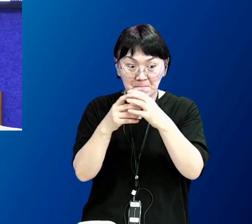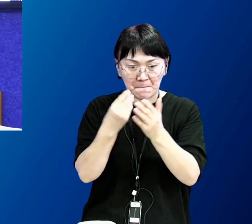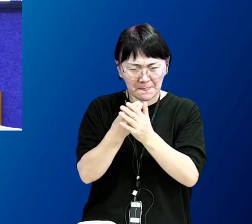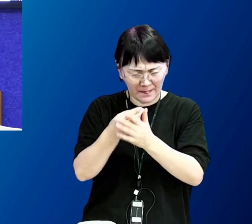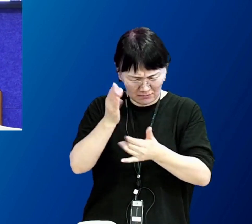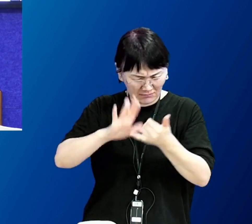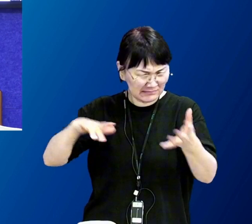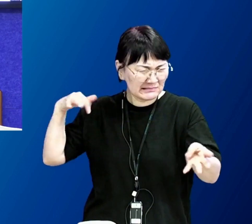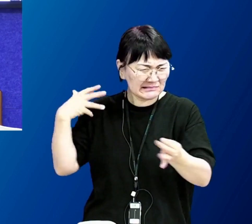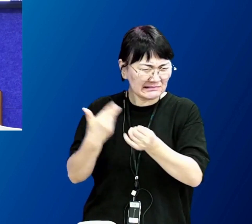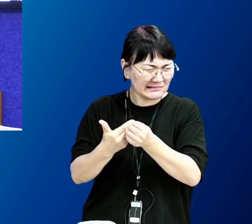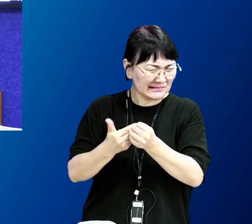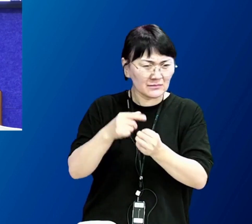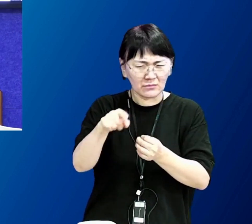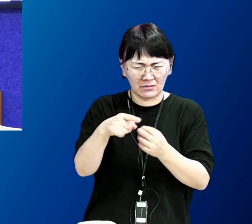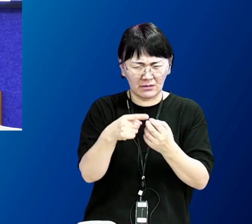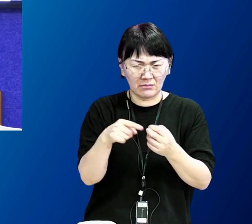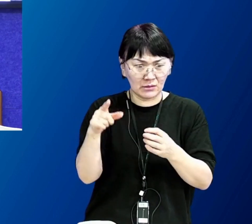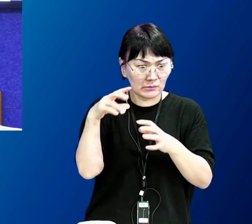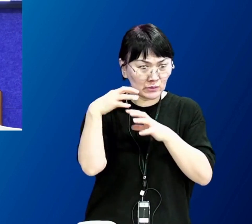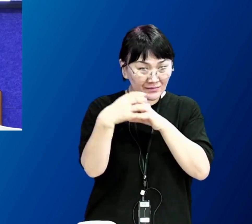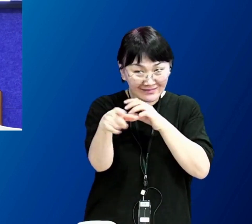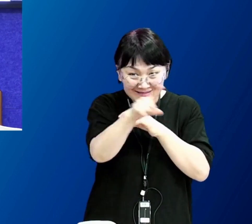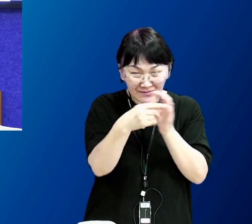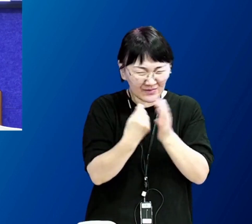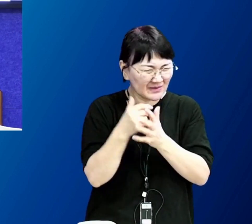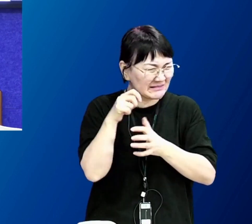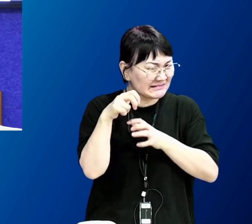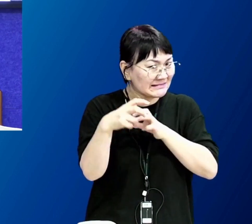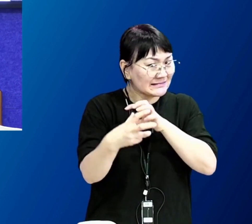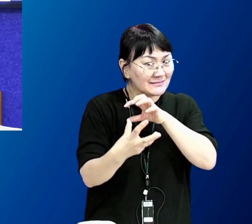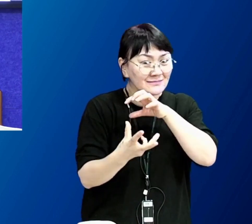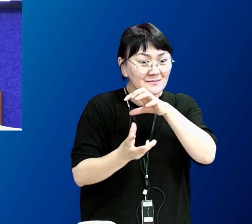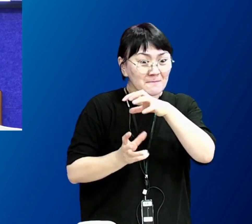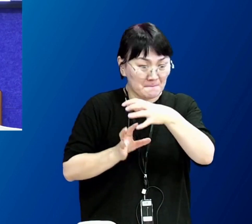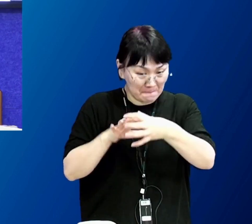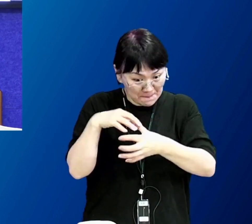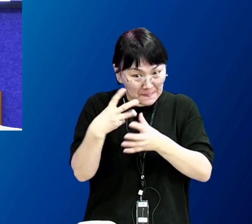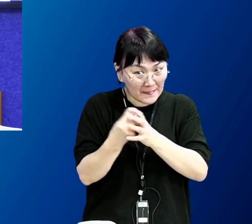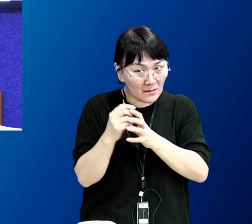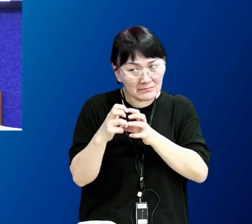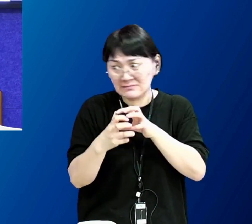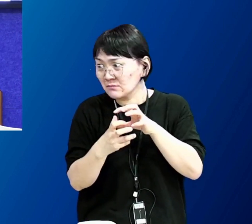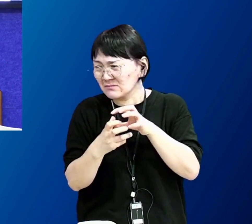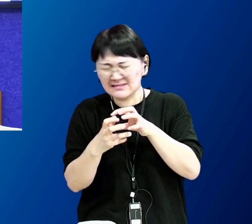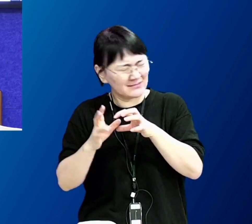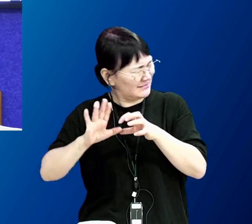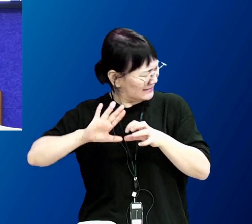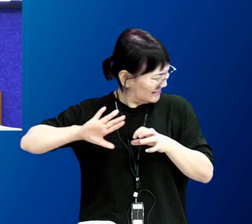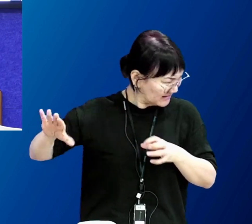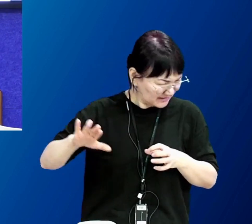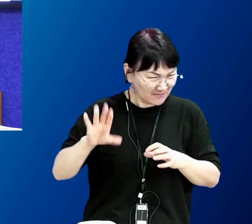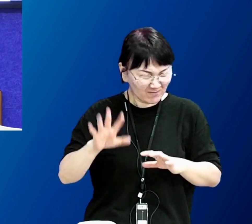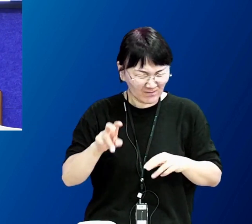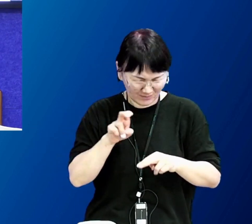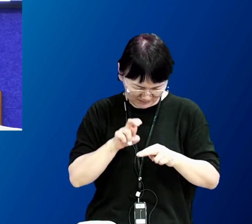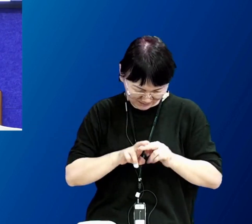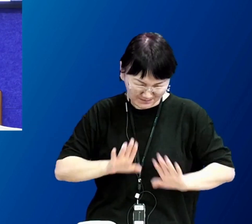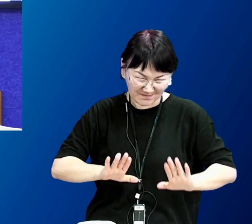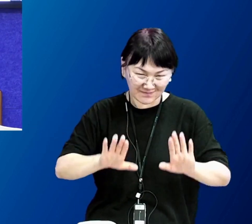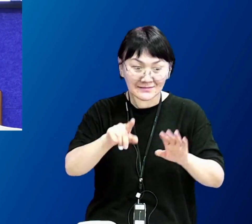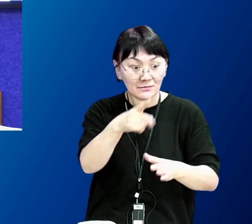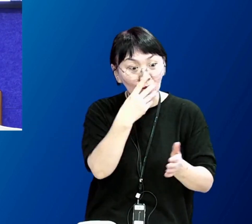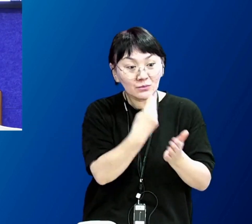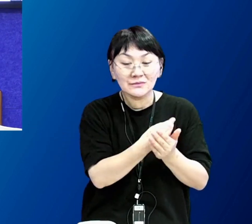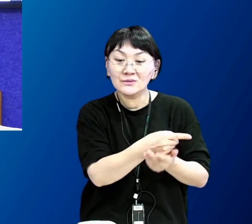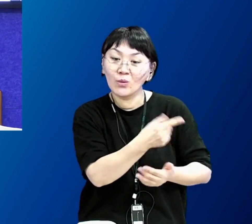эцээ үртэл ерчнэн ертөнц рүү явж болох байсан ч тэр хүүхдүүд ертөнцийг хайрлж явуулаг өө. Зөв амьдардаг хүүхдүүд